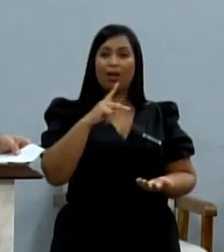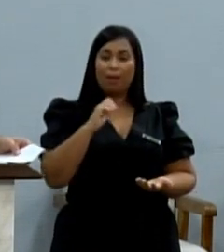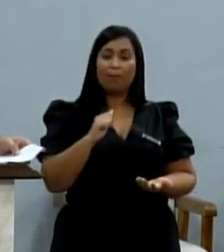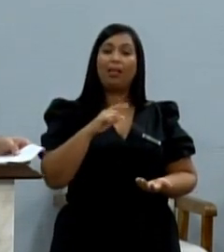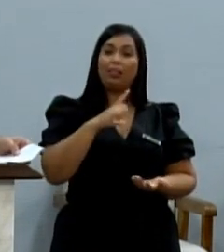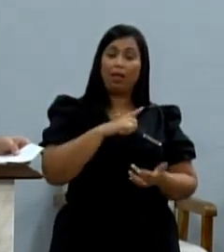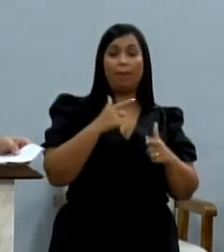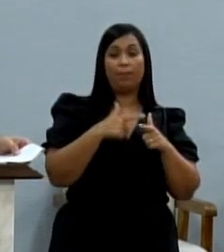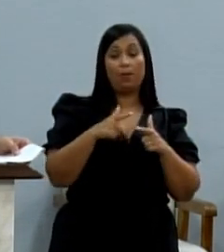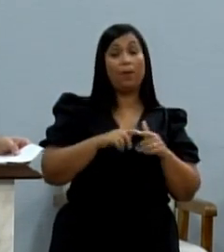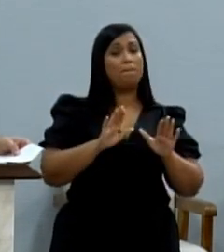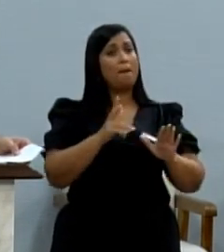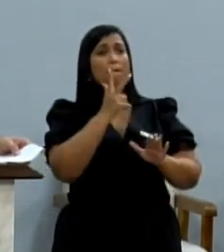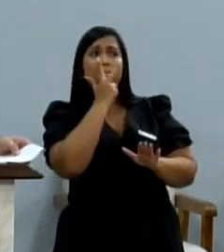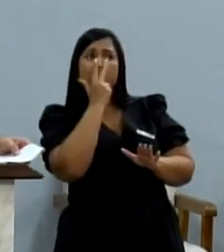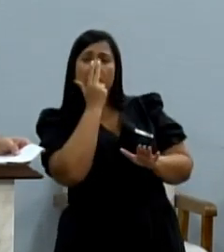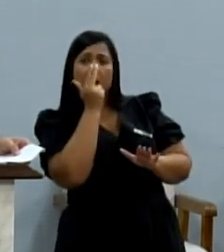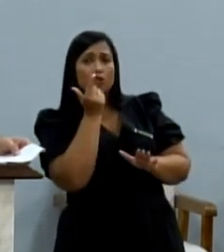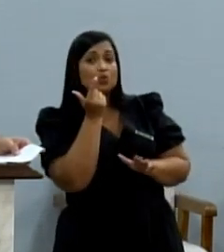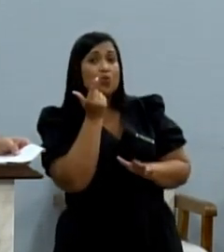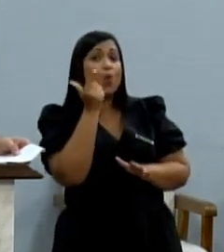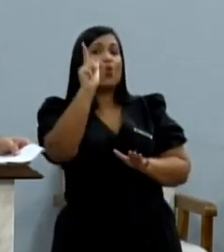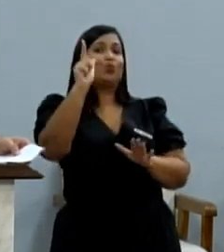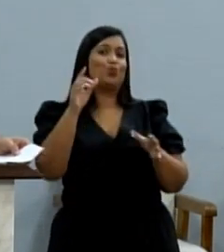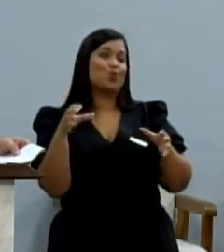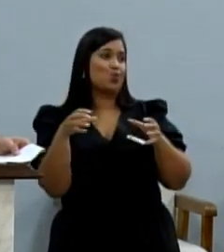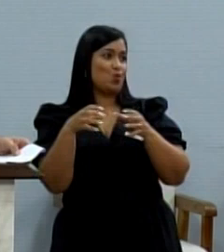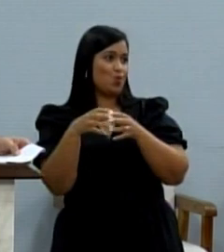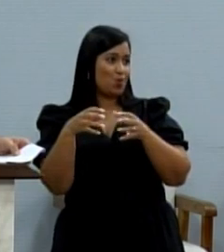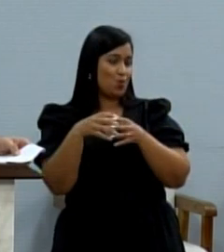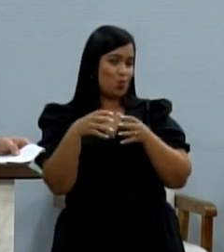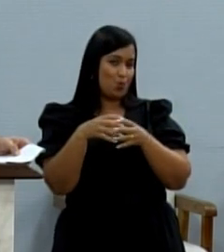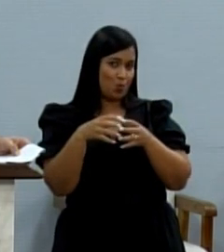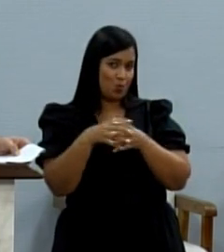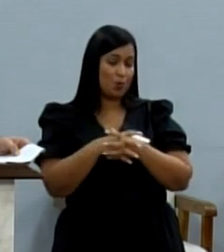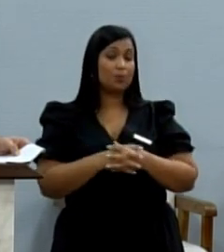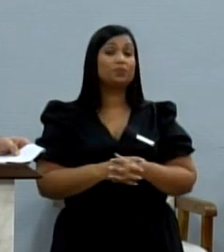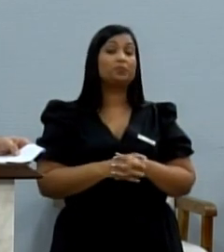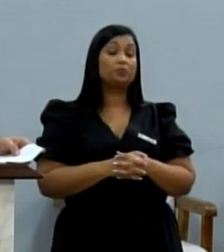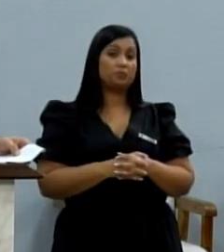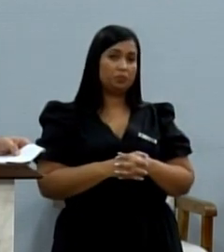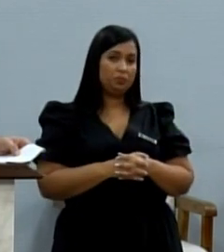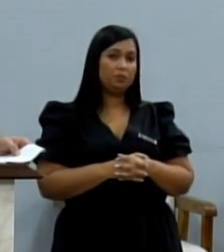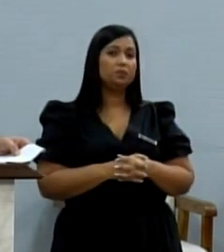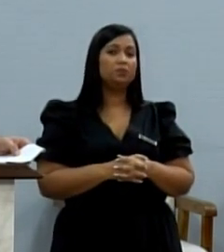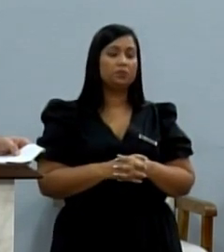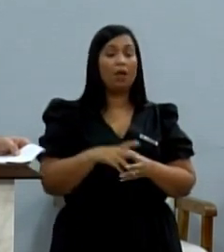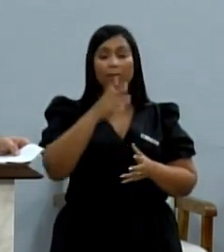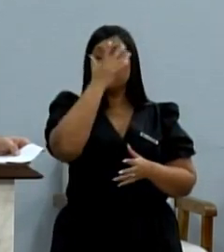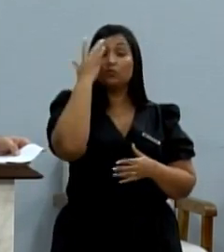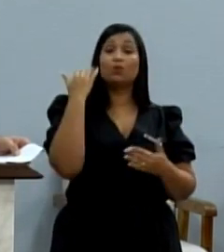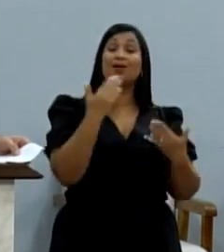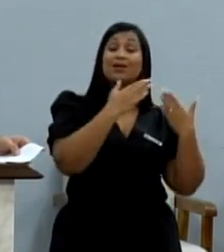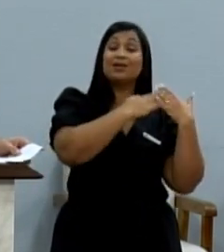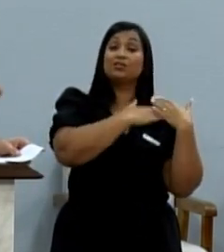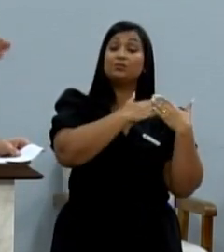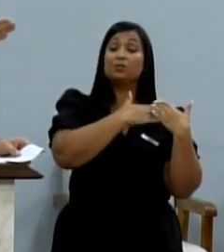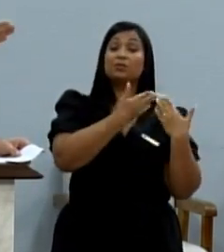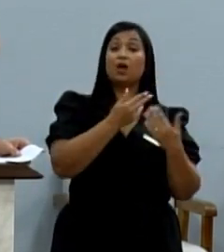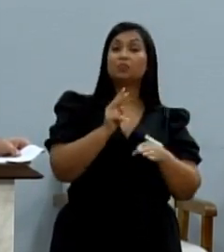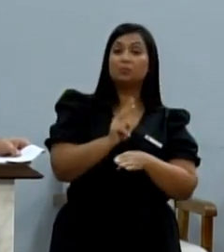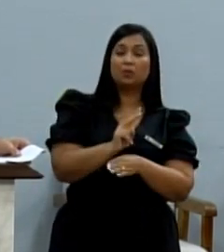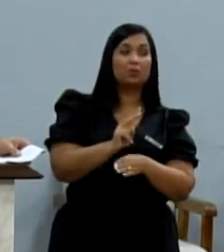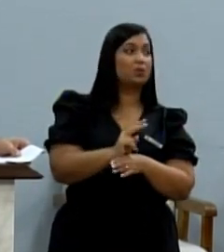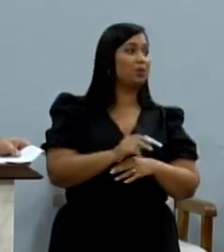problema agora parece que tem um outro grupo até falar aqui para o pessoal responsável aí que tá cuidando